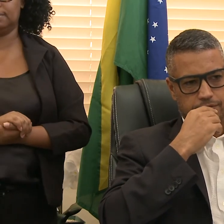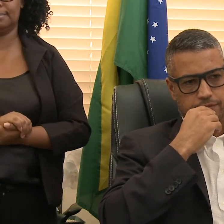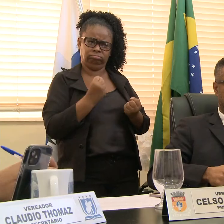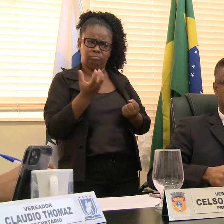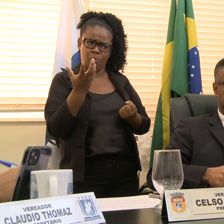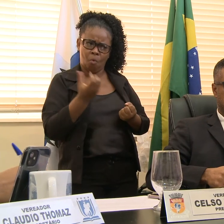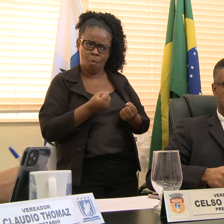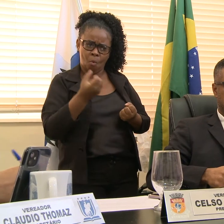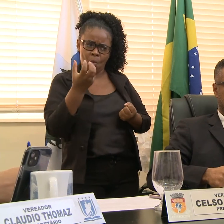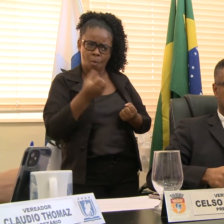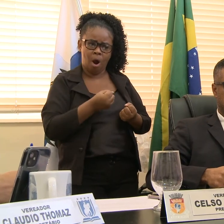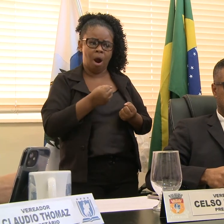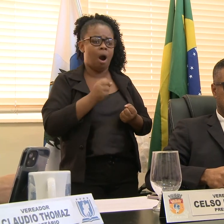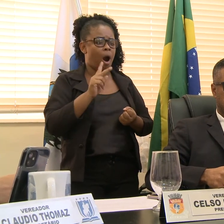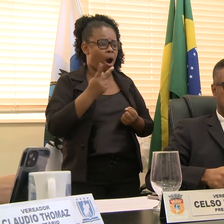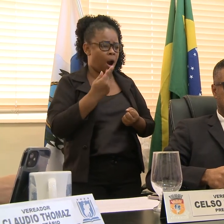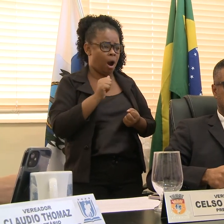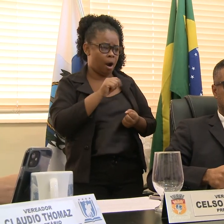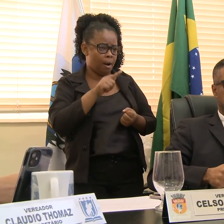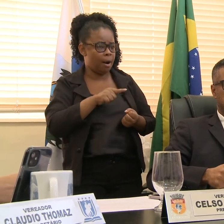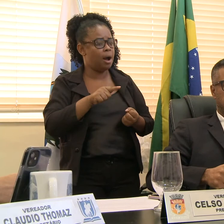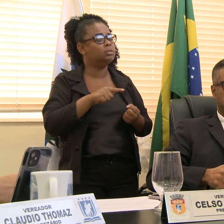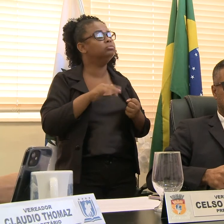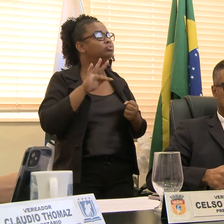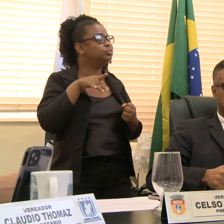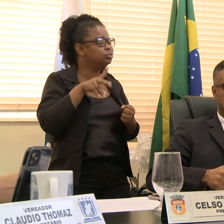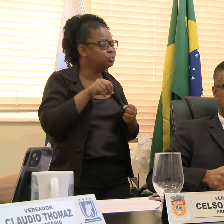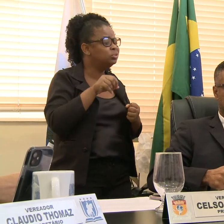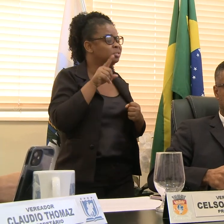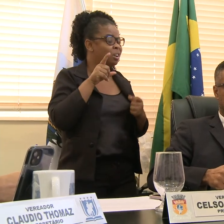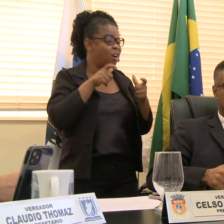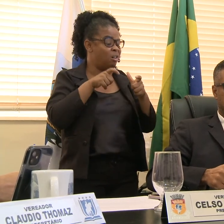aquele fundo de onde está todo mundo.